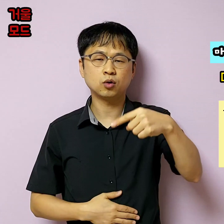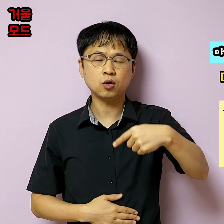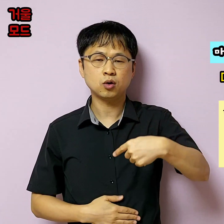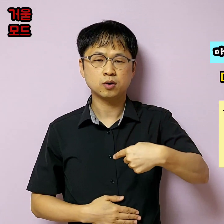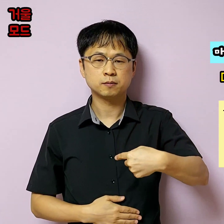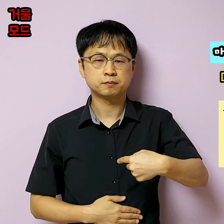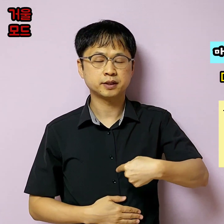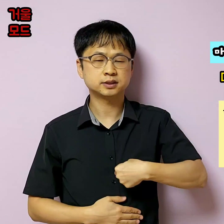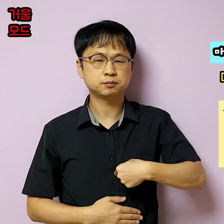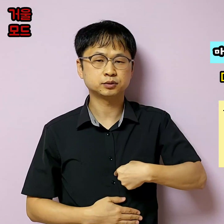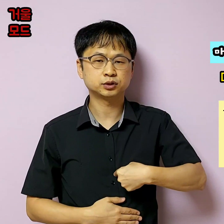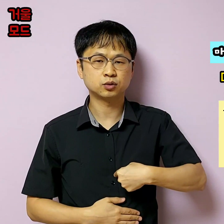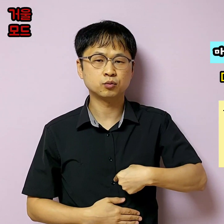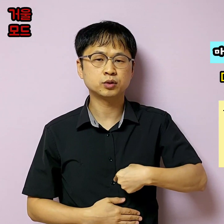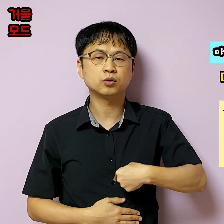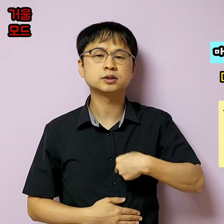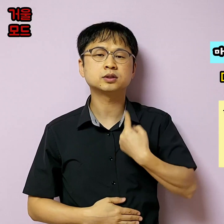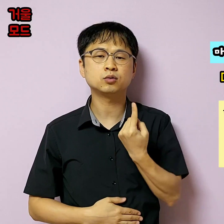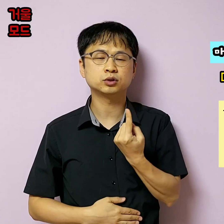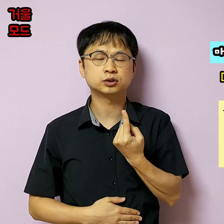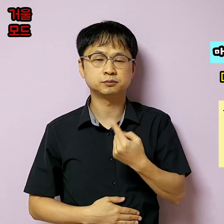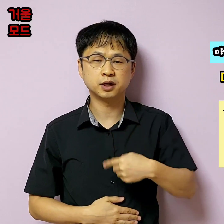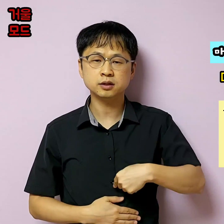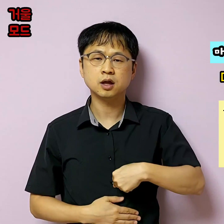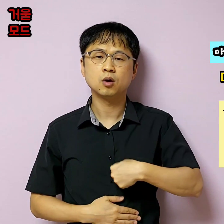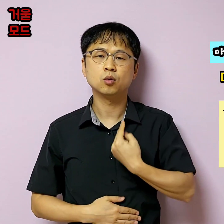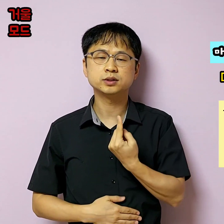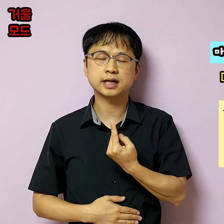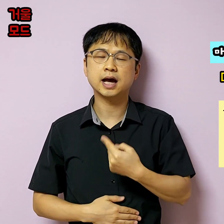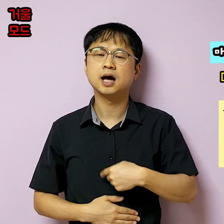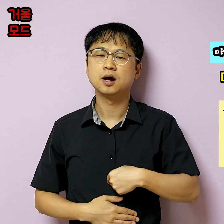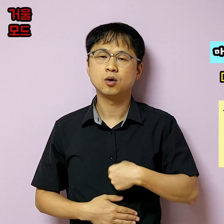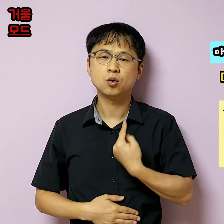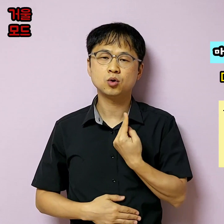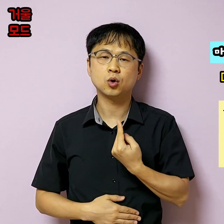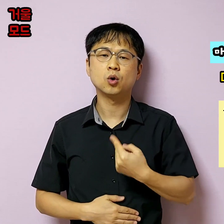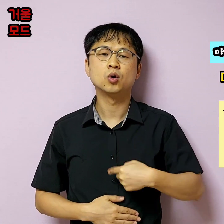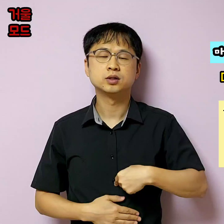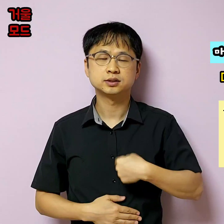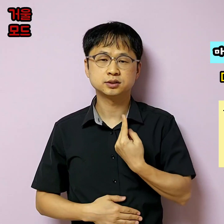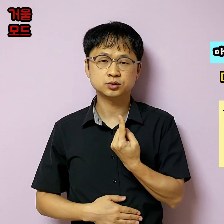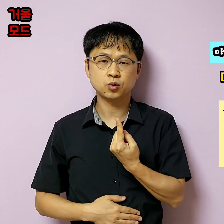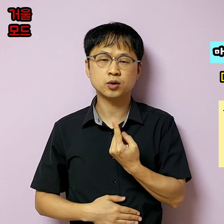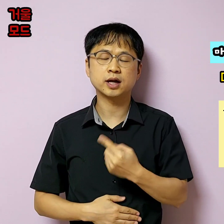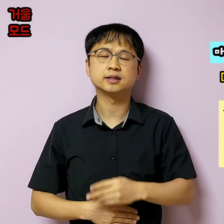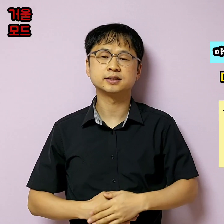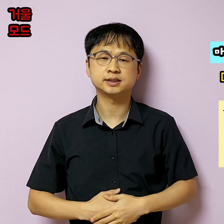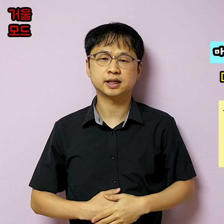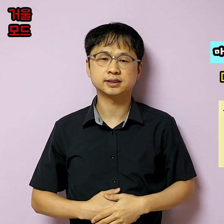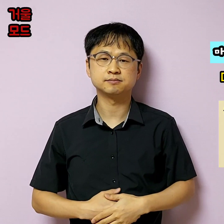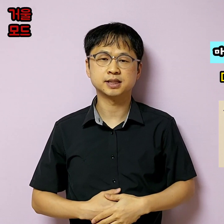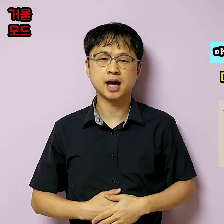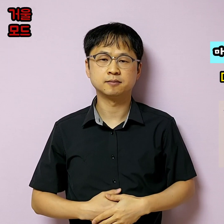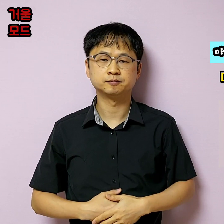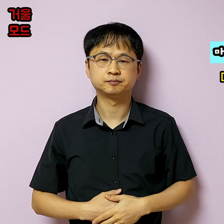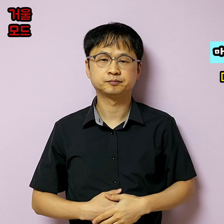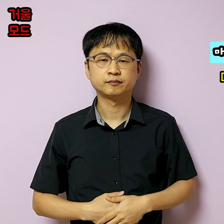검지로 배를 짚어주시고 위로 스쳐 올려주시면 혼자, 홀로, 스스로라는 뜻이 되겠습니다.